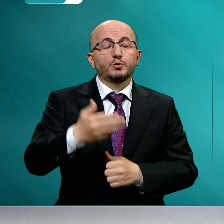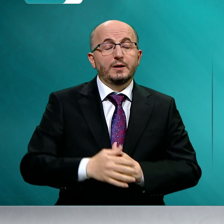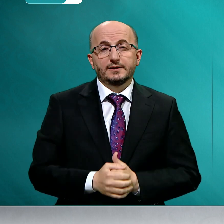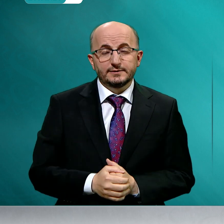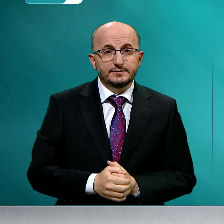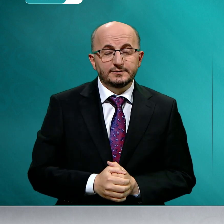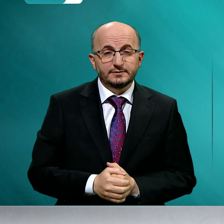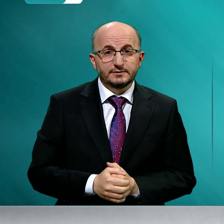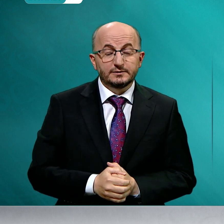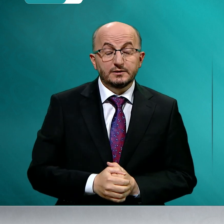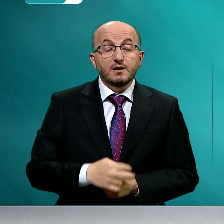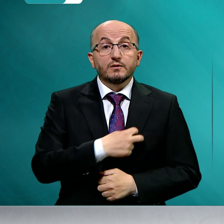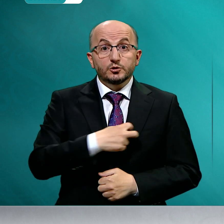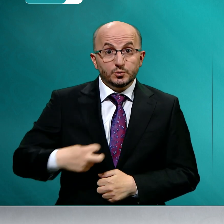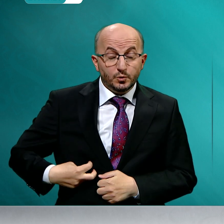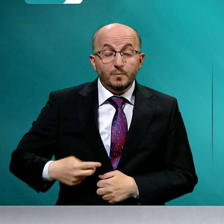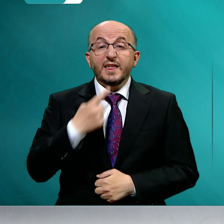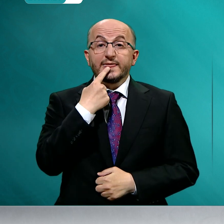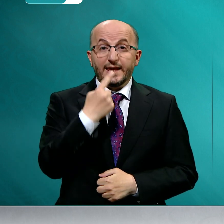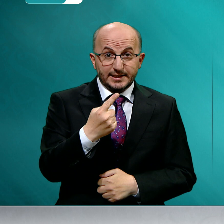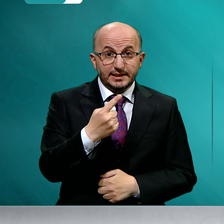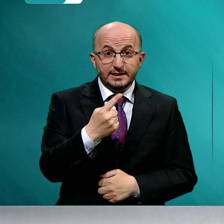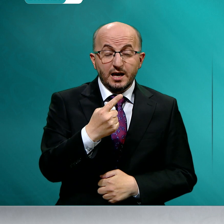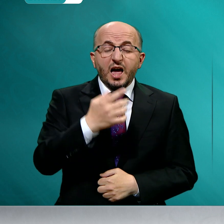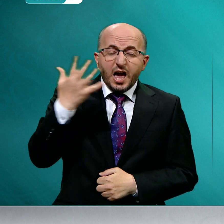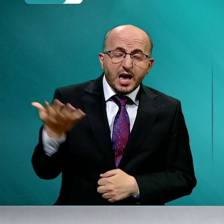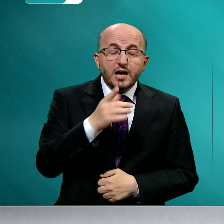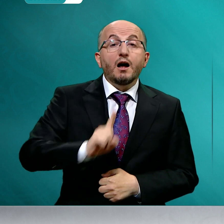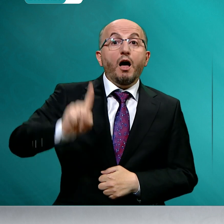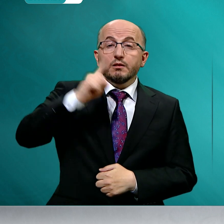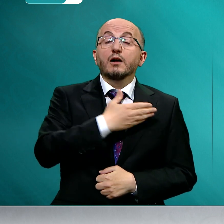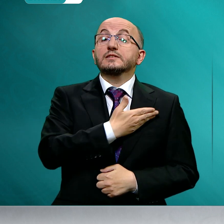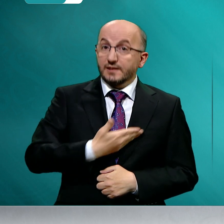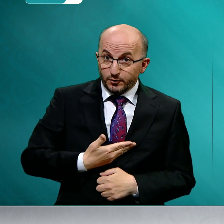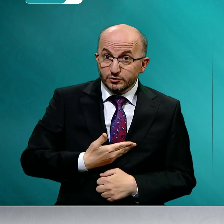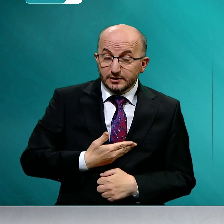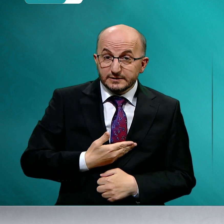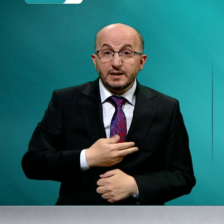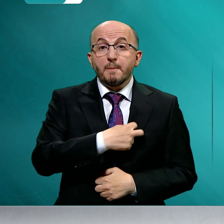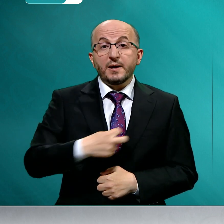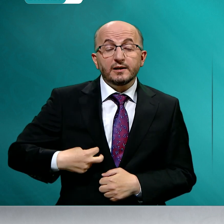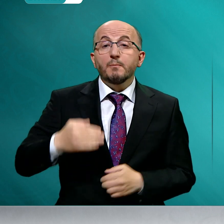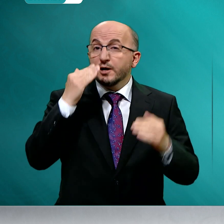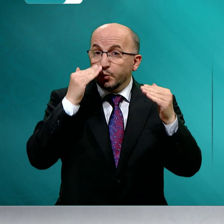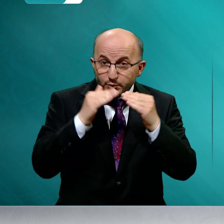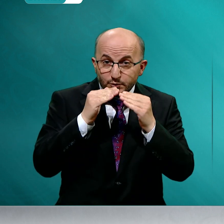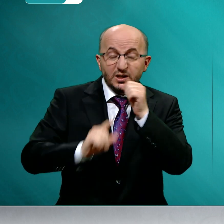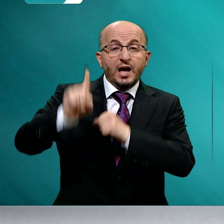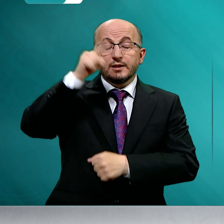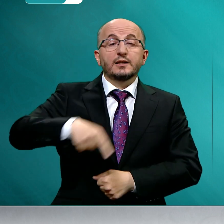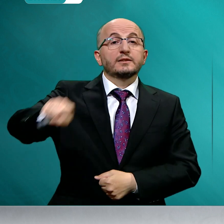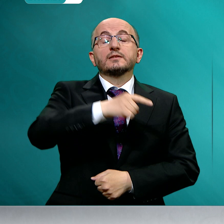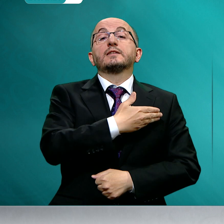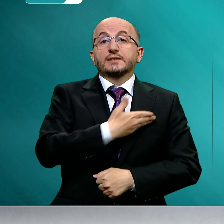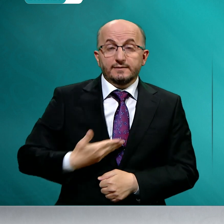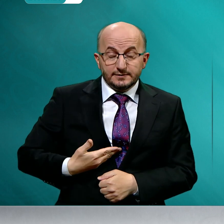buyurulmaktadır. Resulüm, de ki, eğer Allah'ı seviyorsanız bana uyun ki Allah da sizi